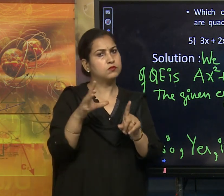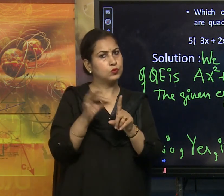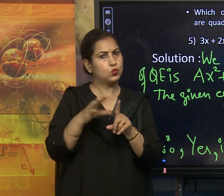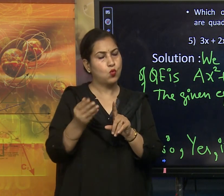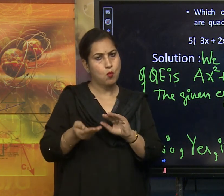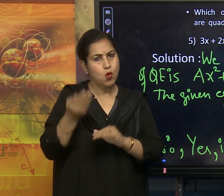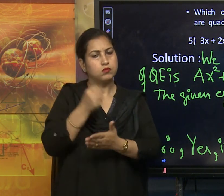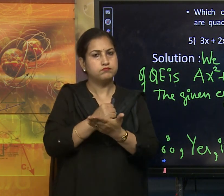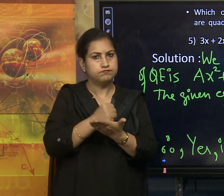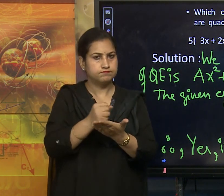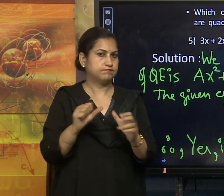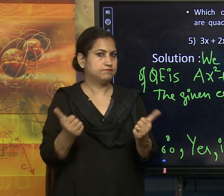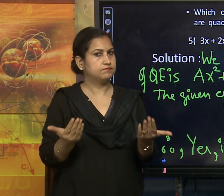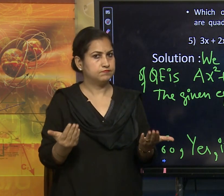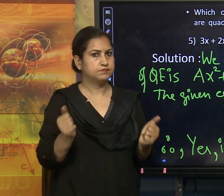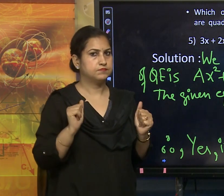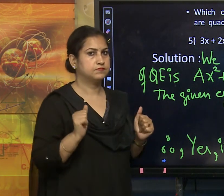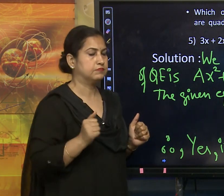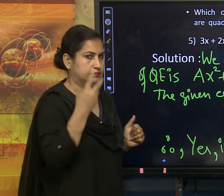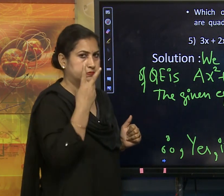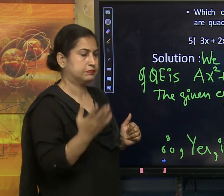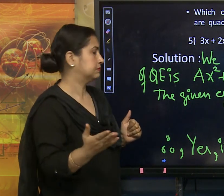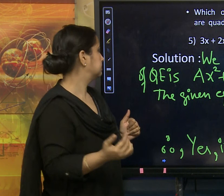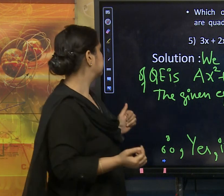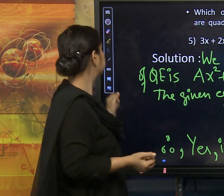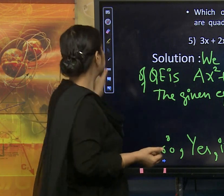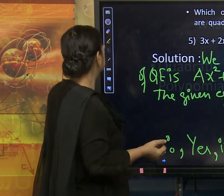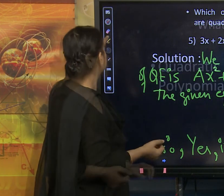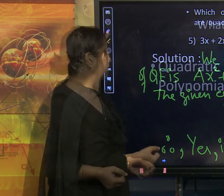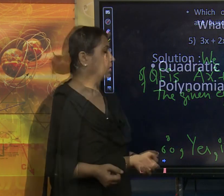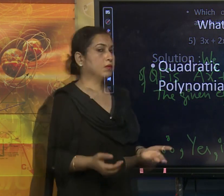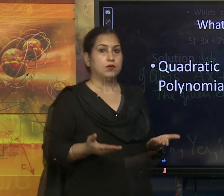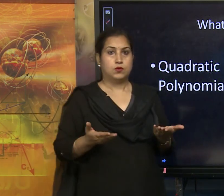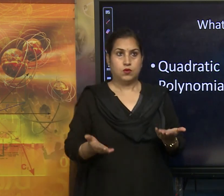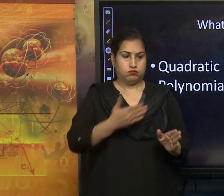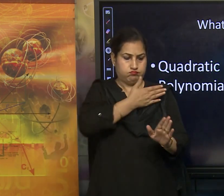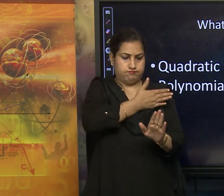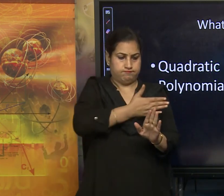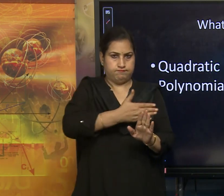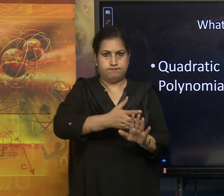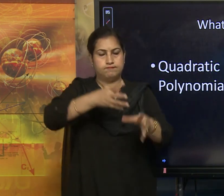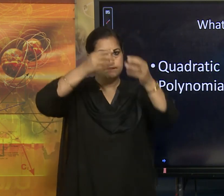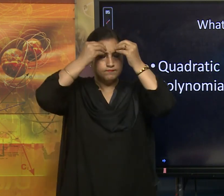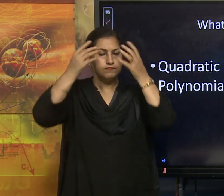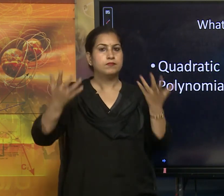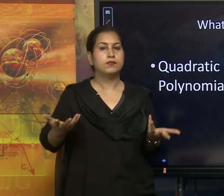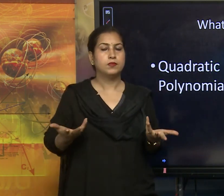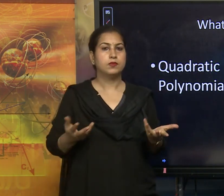इसी प्रकार आप और सवालों को स्वयं करने का प्रयास कर सकते हैं। तो अभी तक हमने क्या सीखा